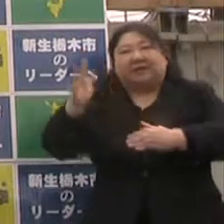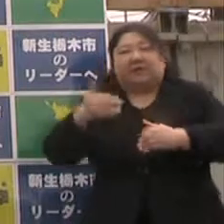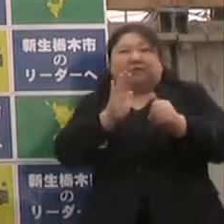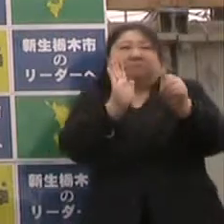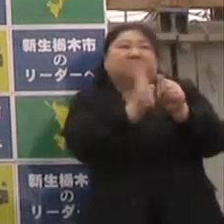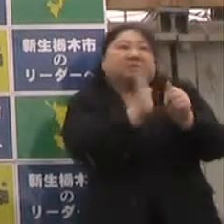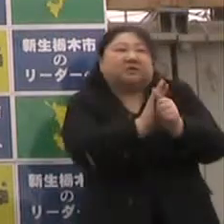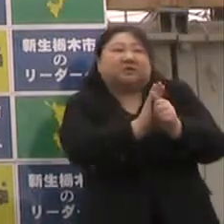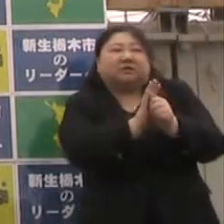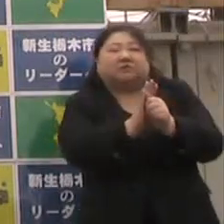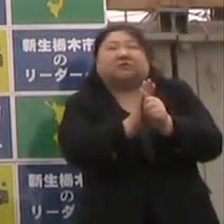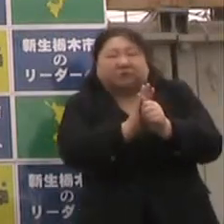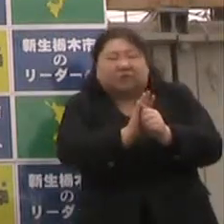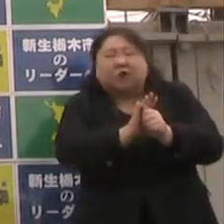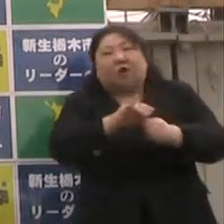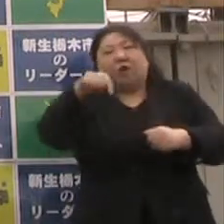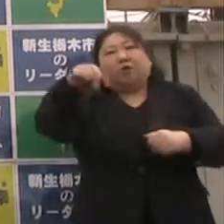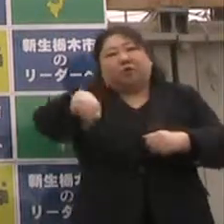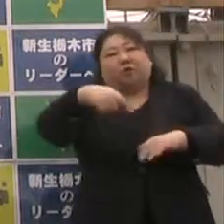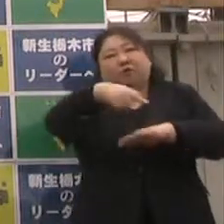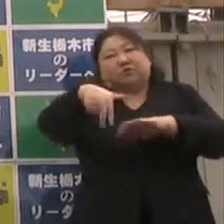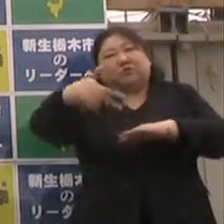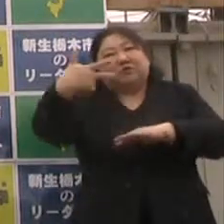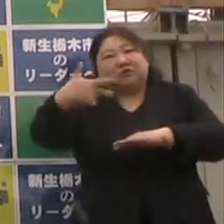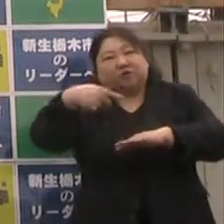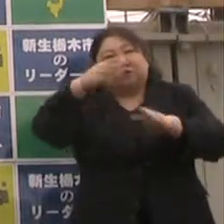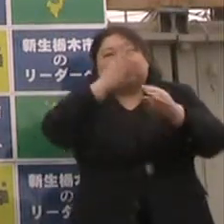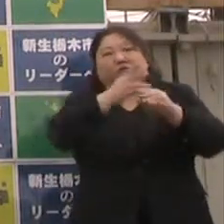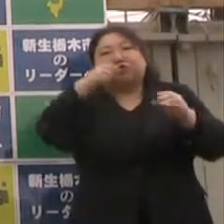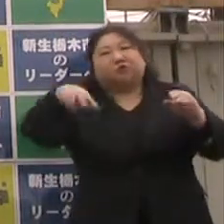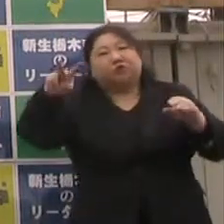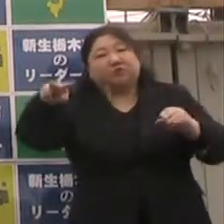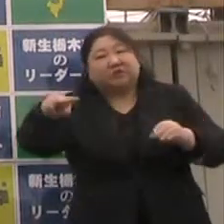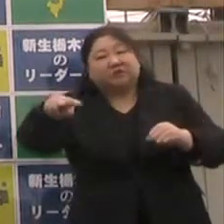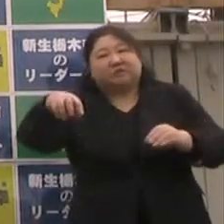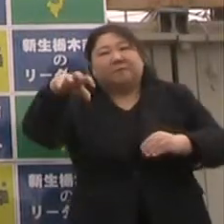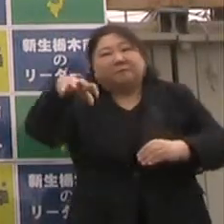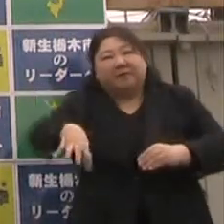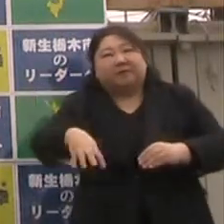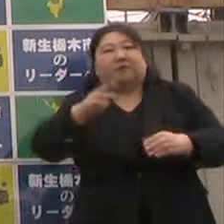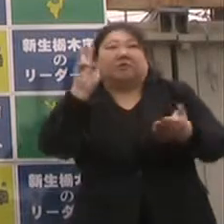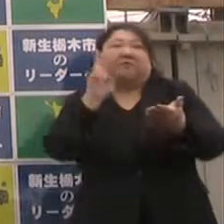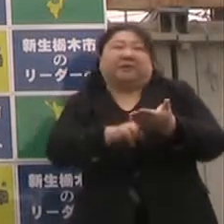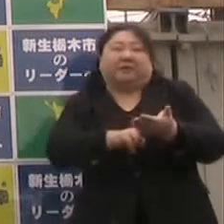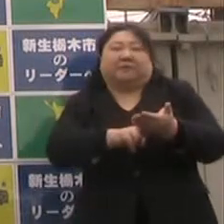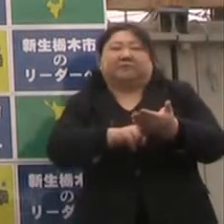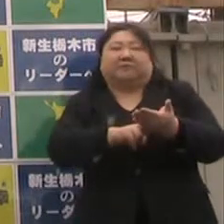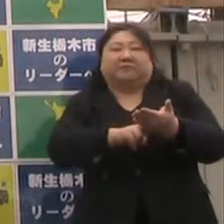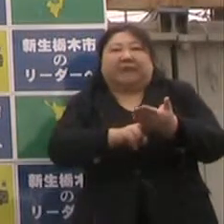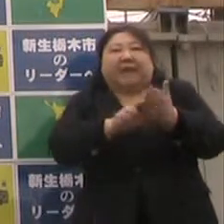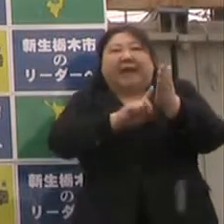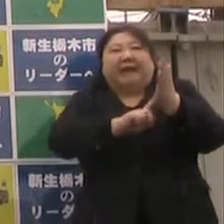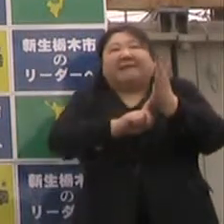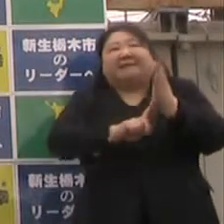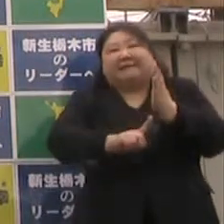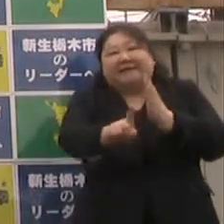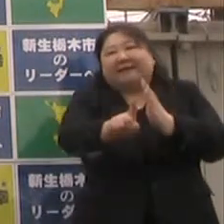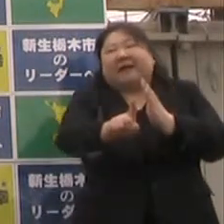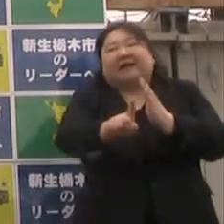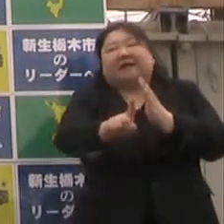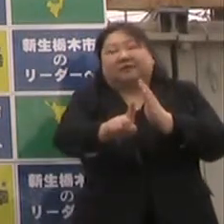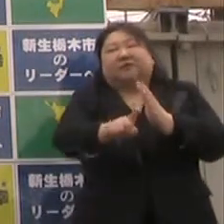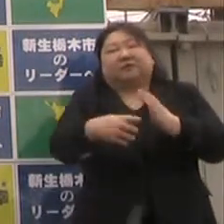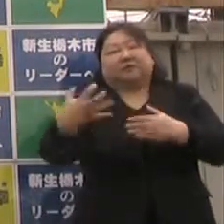してこの地を中心にという思いをしっかりとやっている。こういった部分というのはやはりリーダーがリーダーの資質